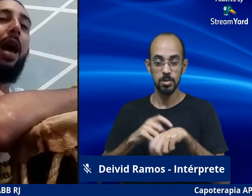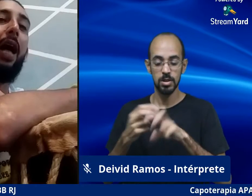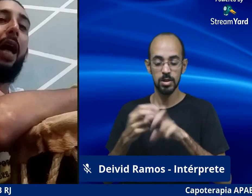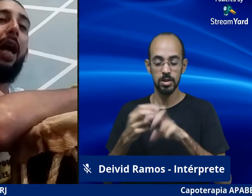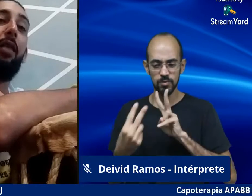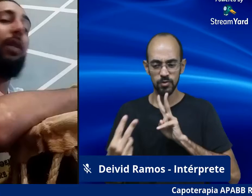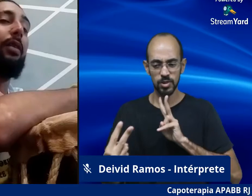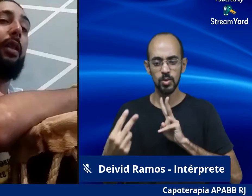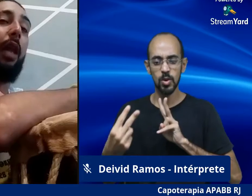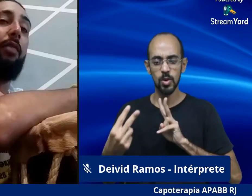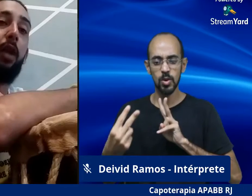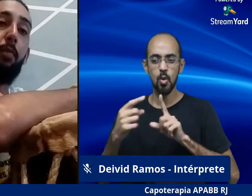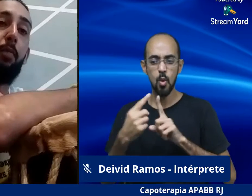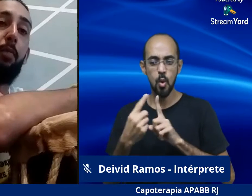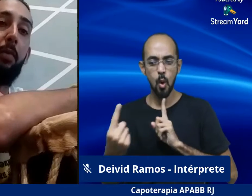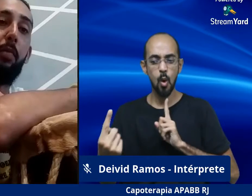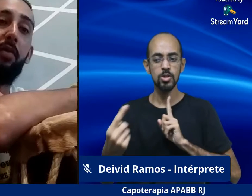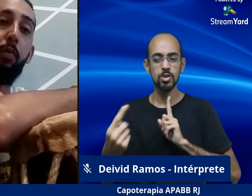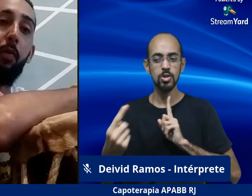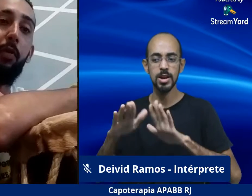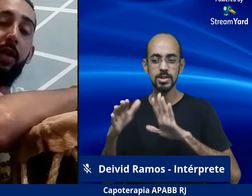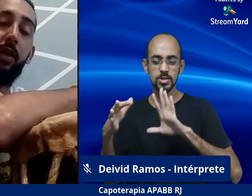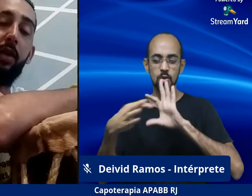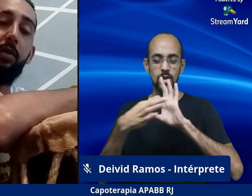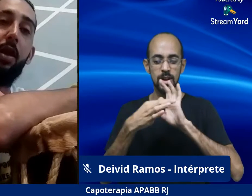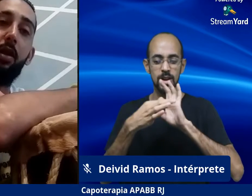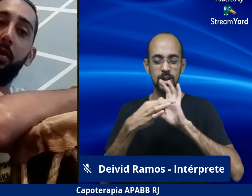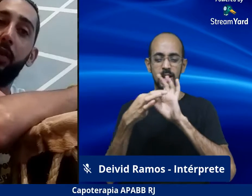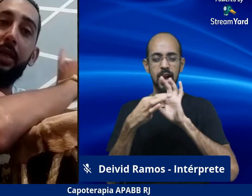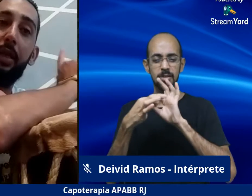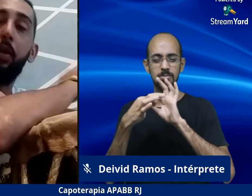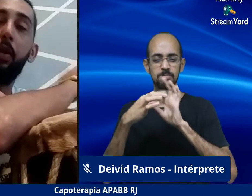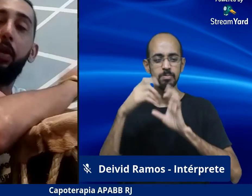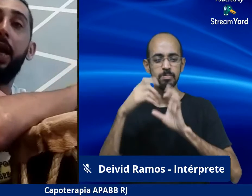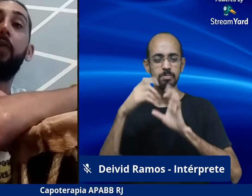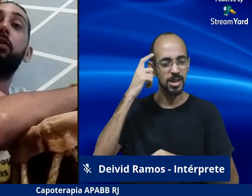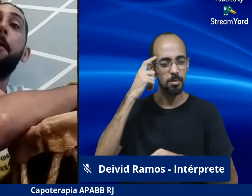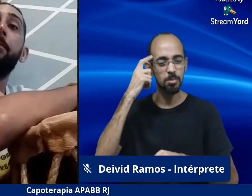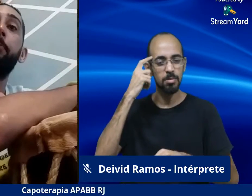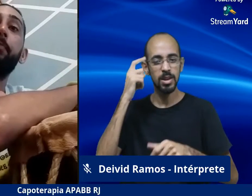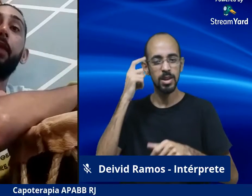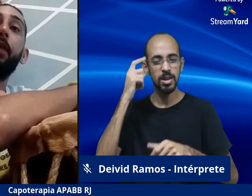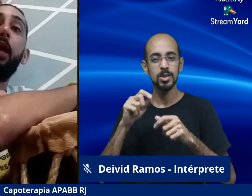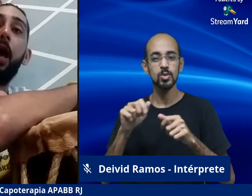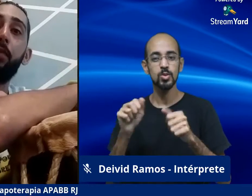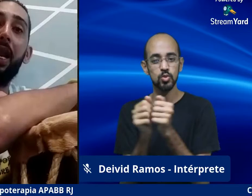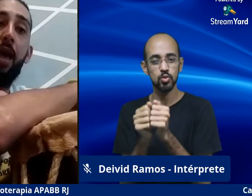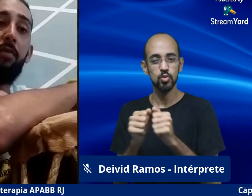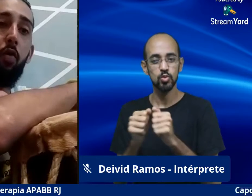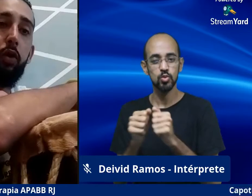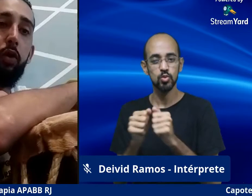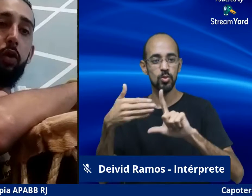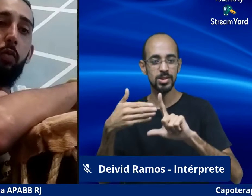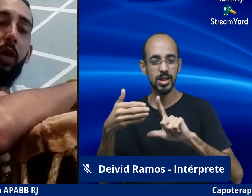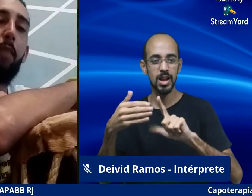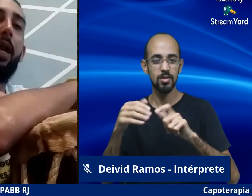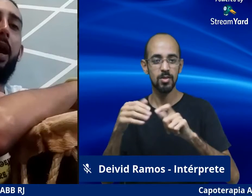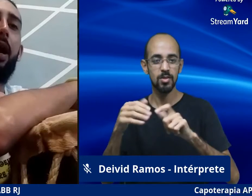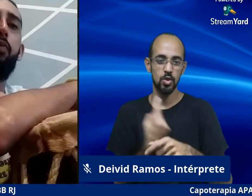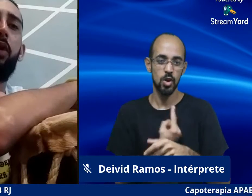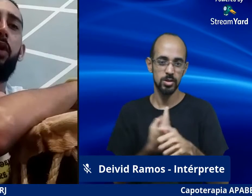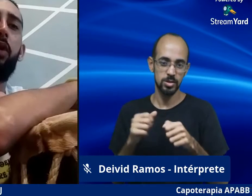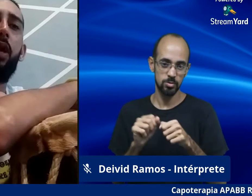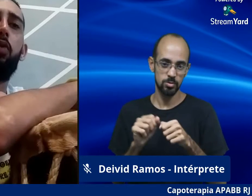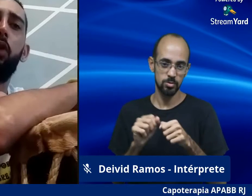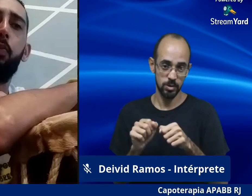atividades, através dessas lives que a PABB vem promovendo. Então, fiquem sempre ligados, né? A minha live eu costumo trabalhar